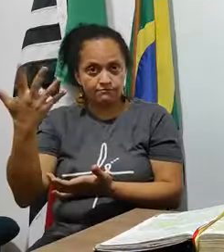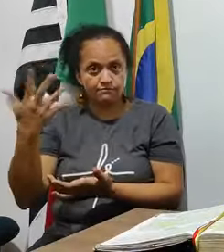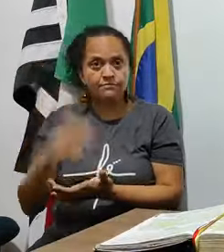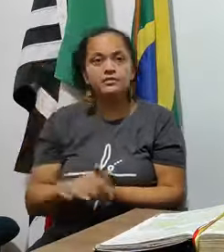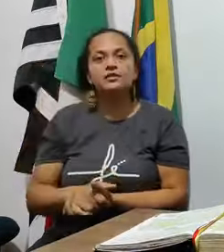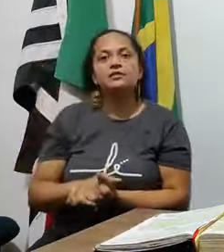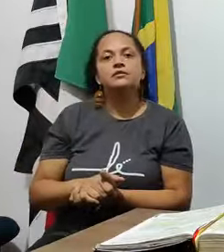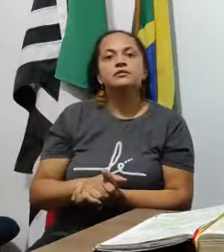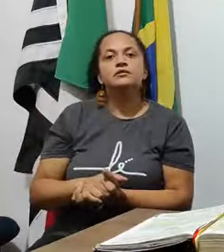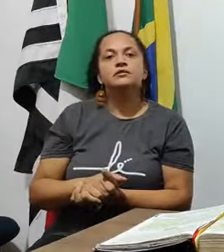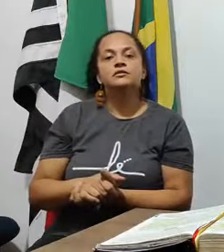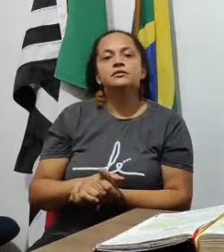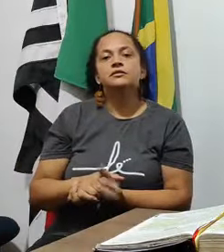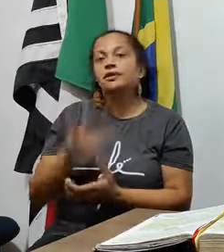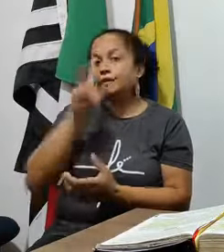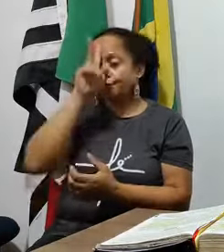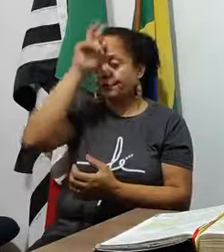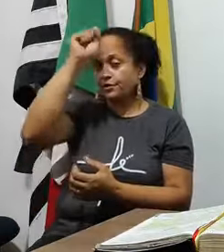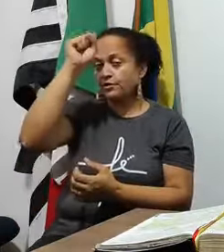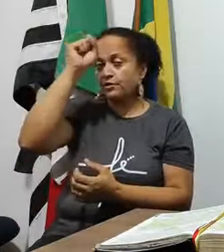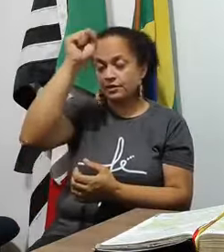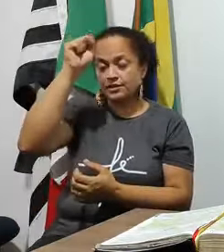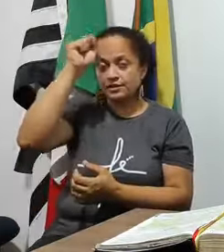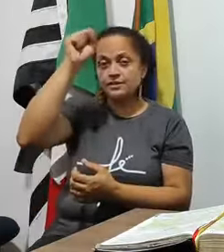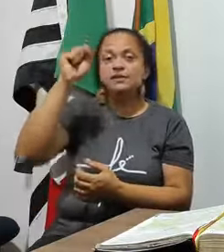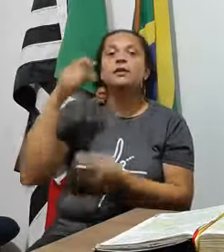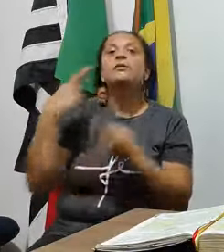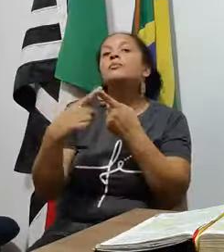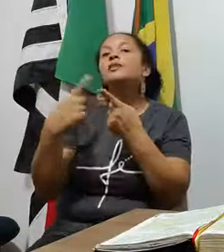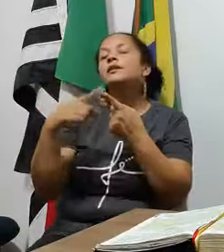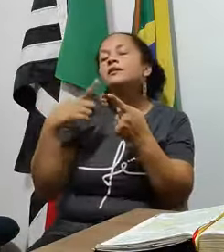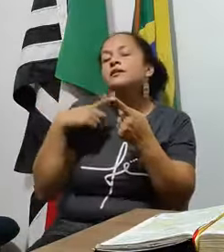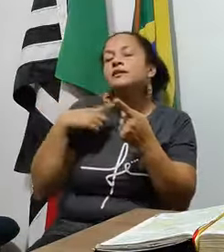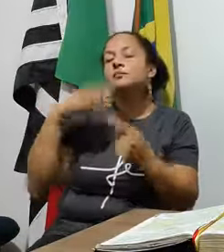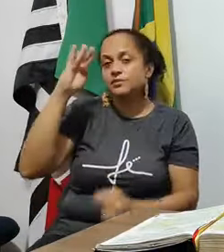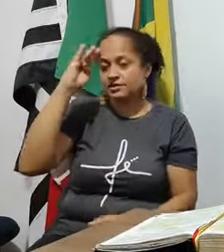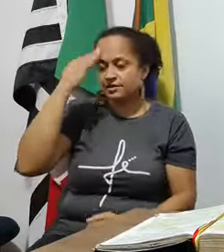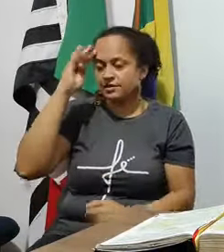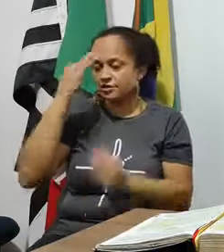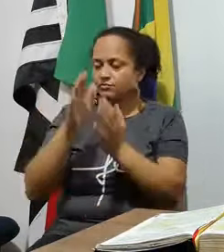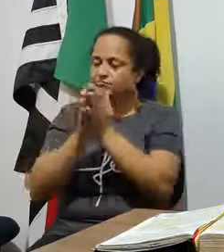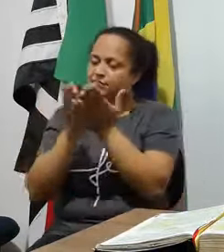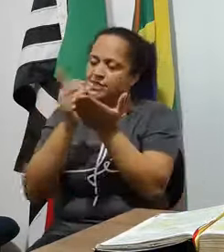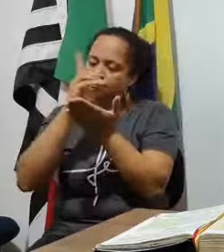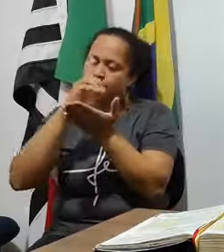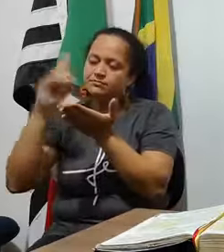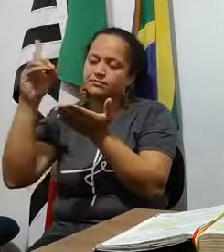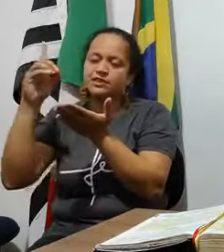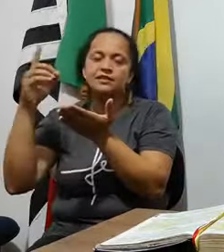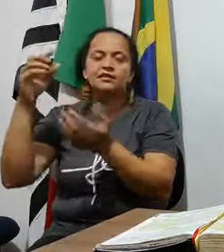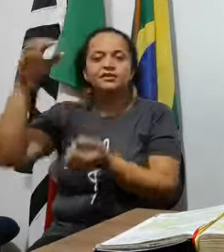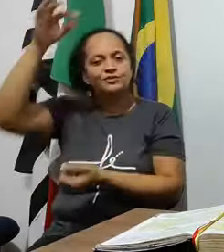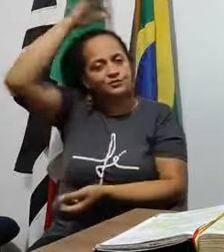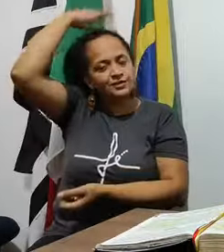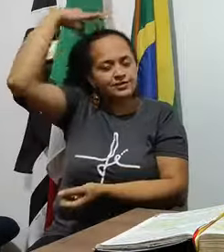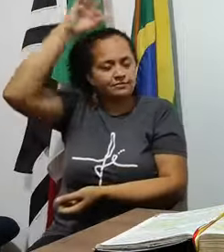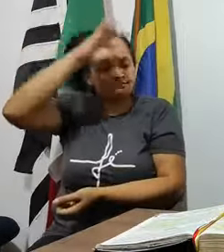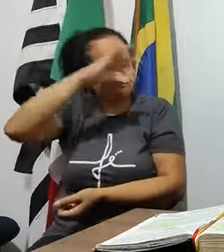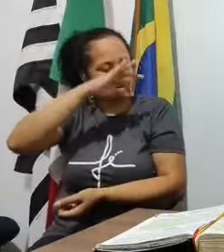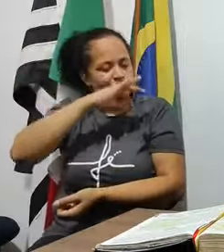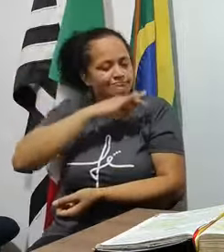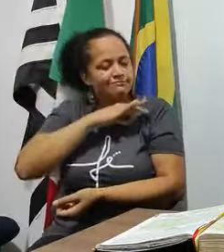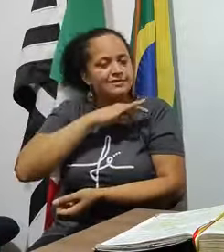e edificada pelo entendimento da palavra de Deus em nosso espírito